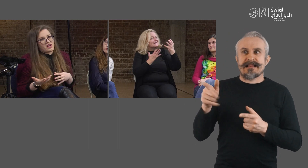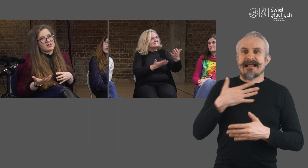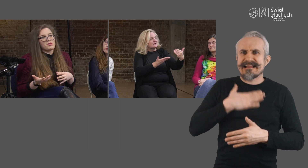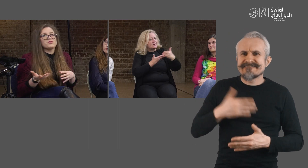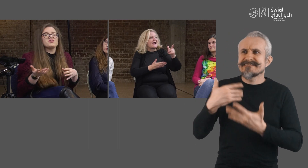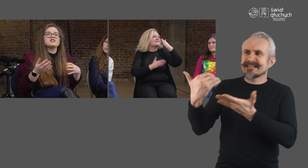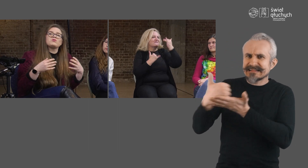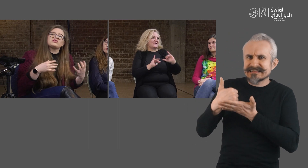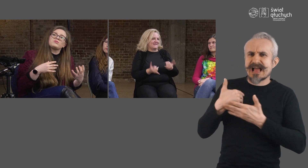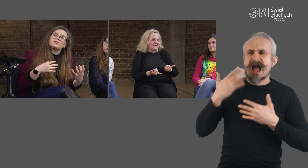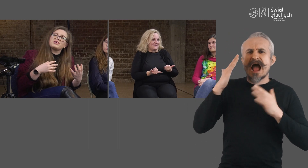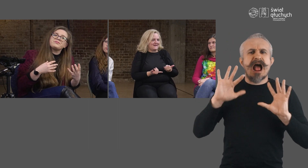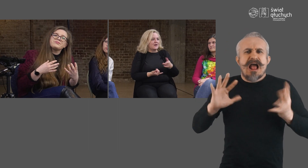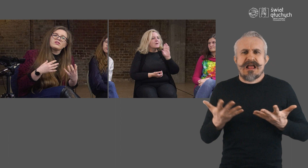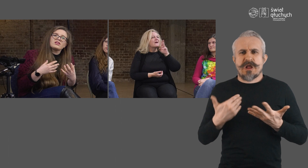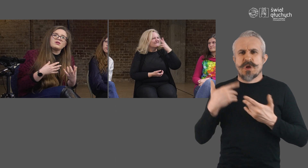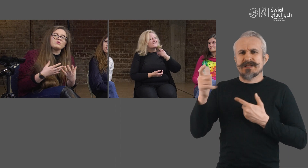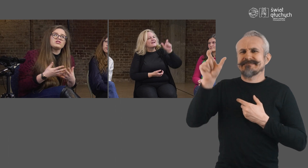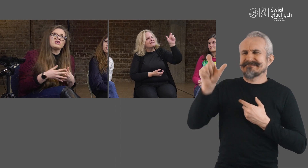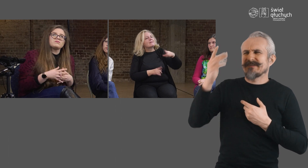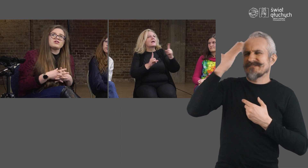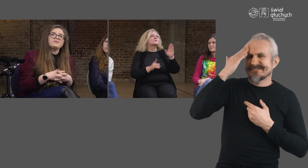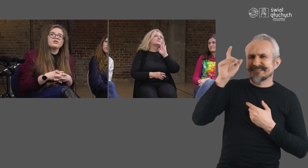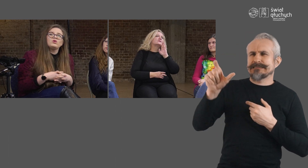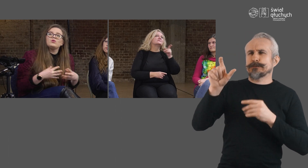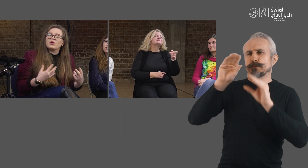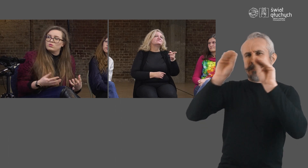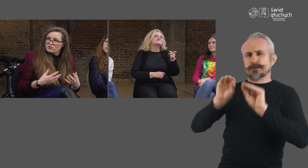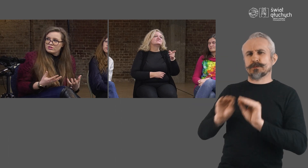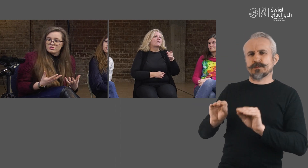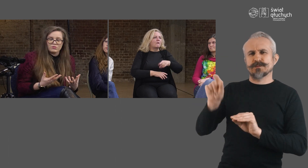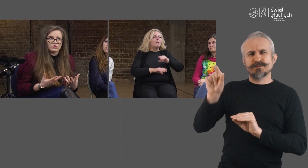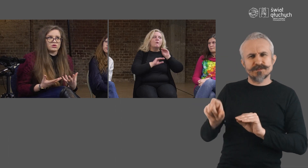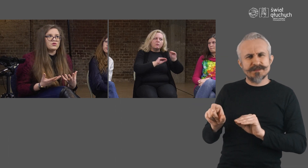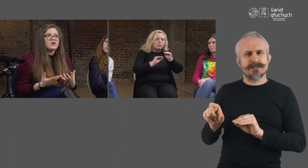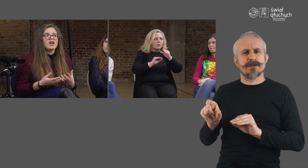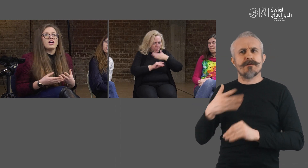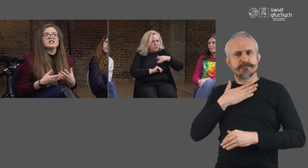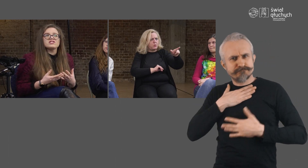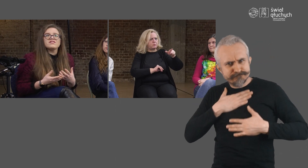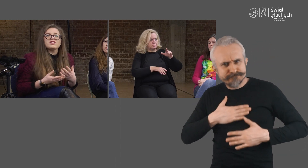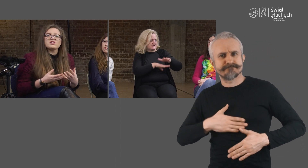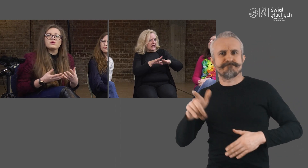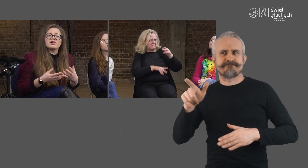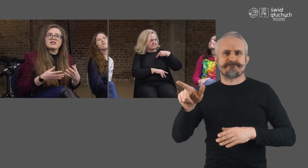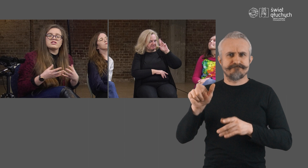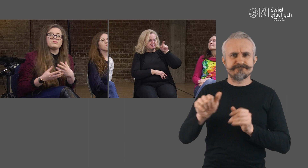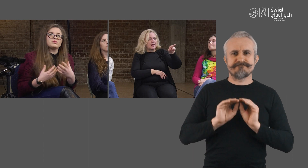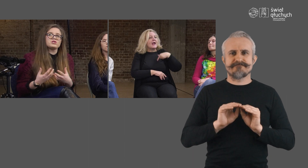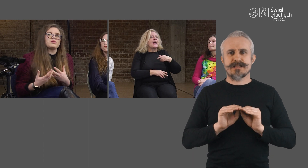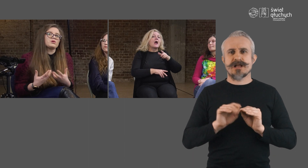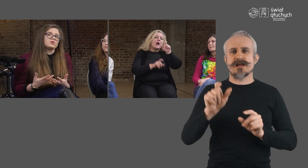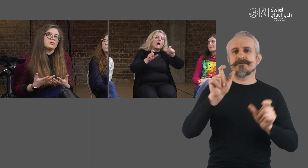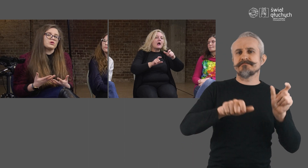wiedział jak, bo on widać było, że on był takim nauczycielem, że lubiał uczyć uczniów, ale nie wiedział, jak radzić